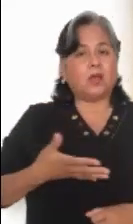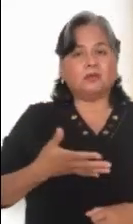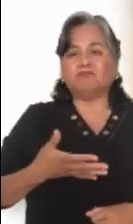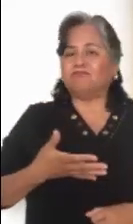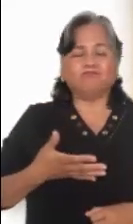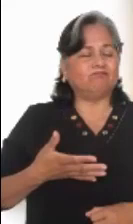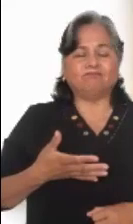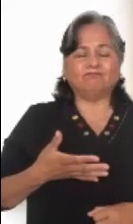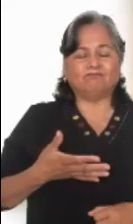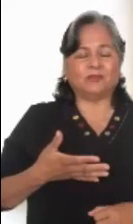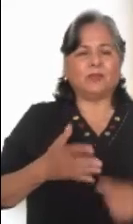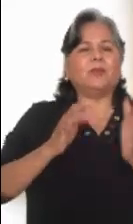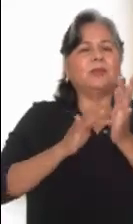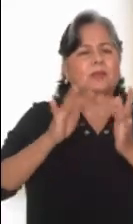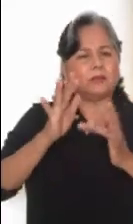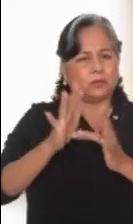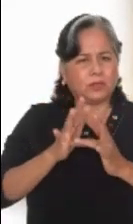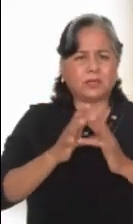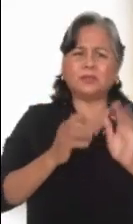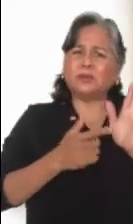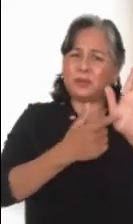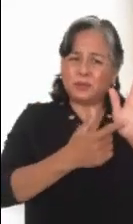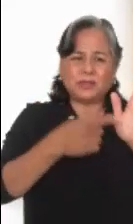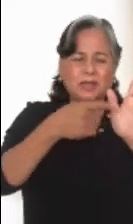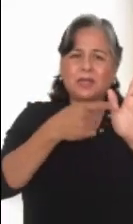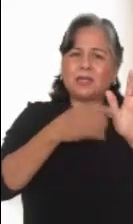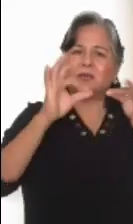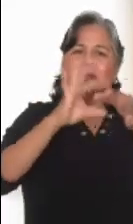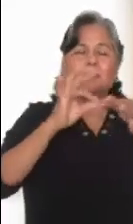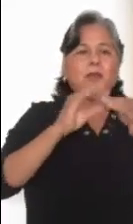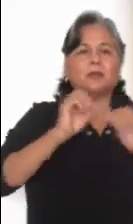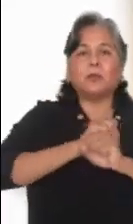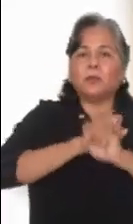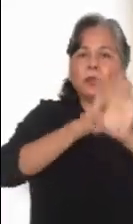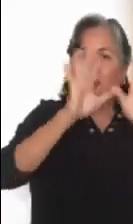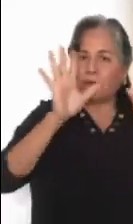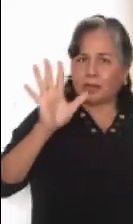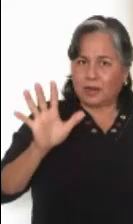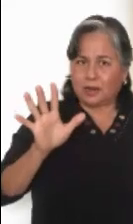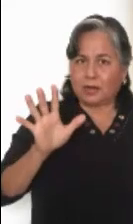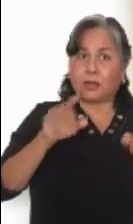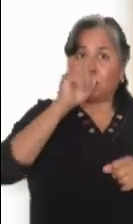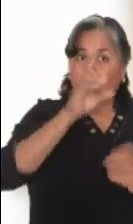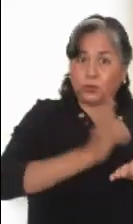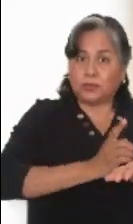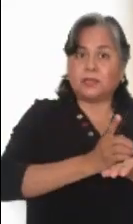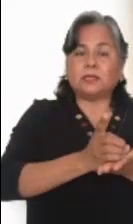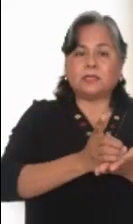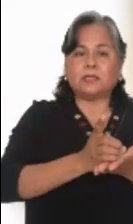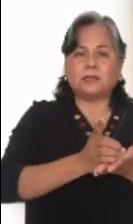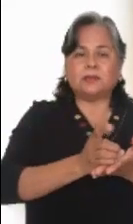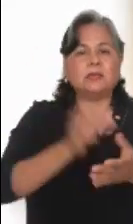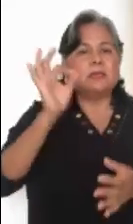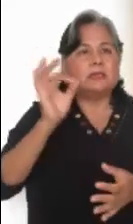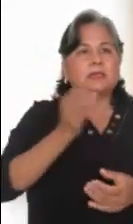propósitos. Cristo nos lo presenta de una manera todavía más clara y decisiva.